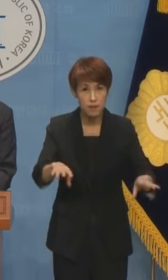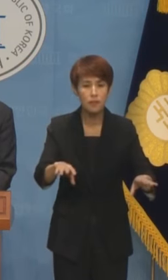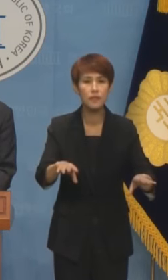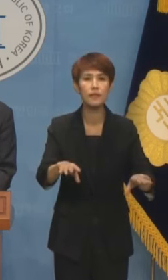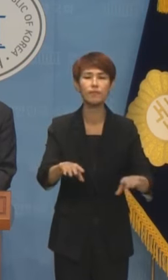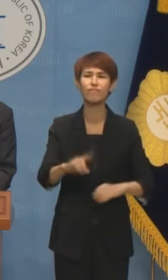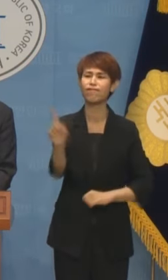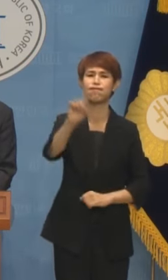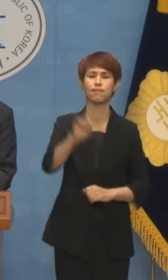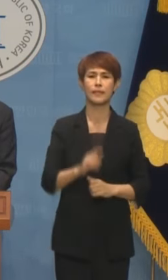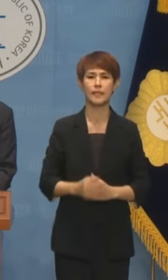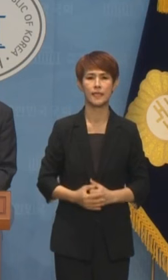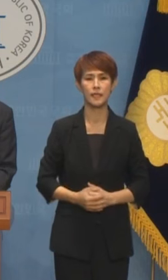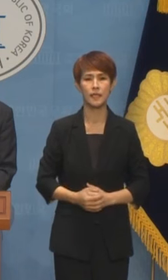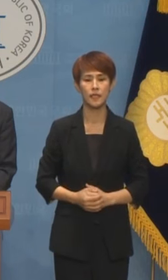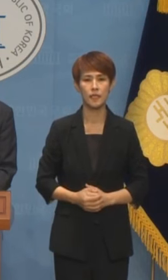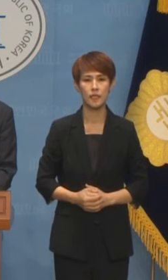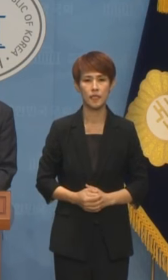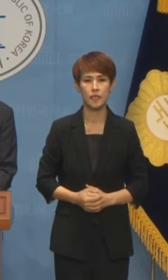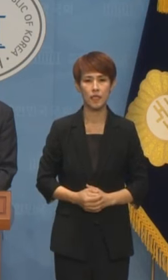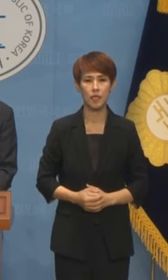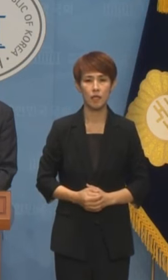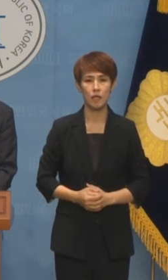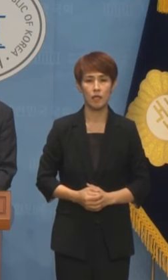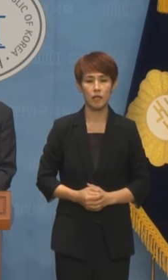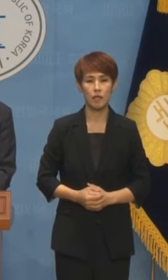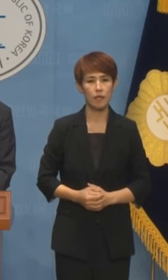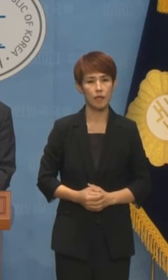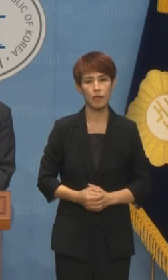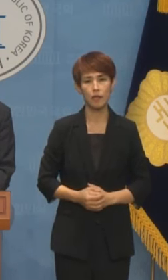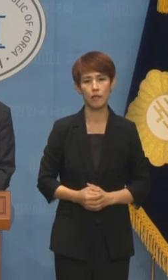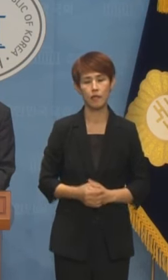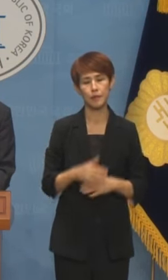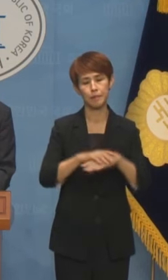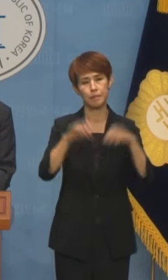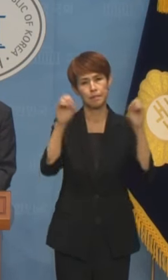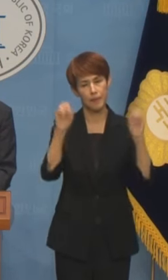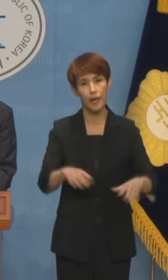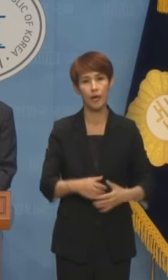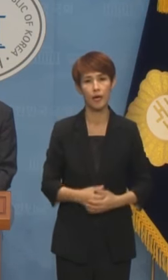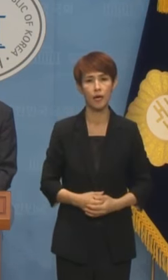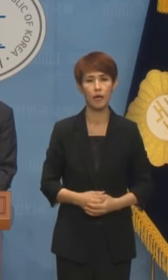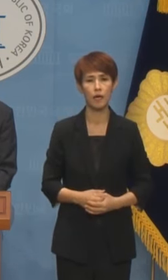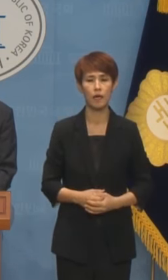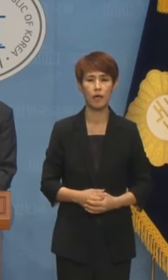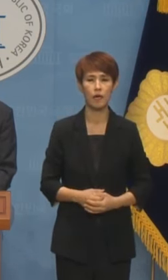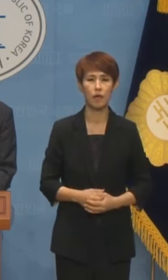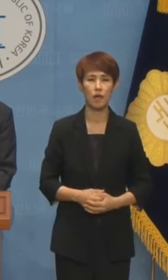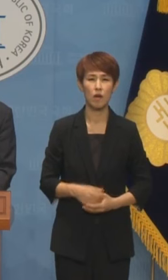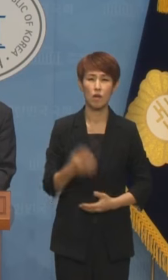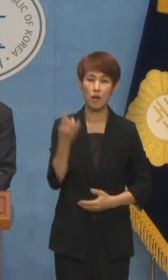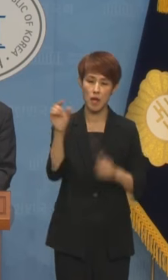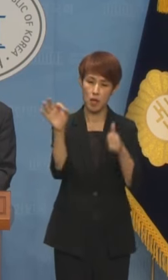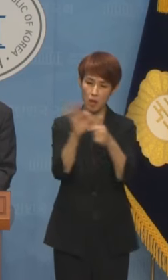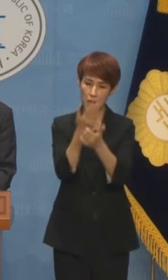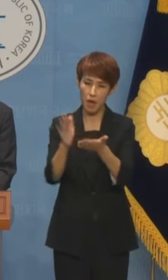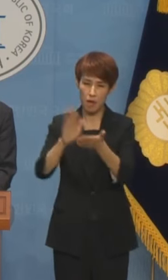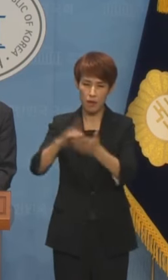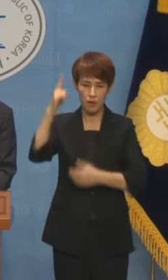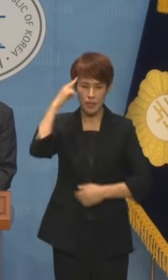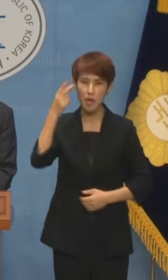밥상을 걷어차 버린 것이다. 모든 것이 숲으로 돌아갔다. 애당초 개혁 의지도 없이